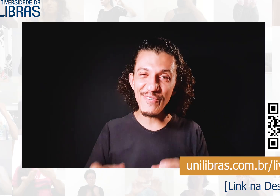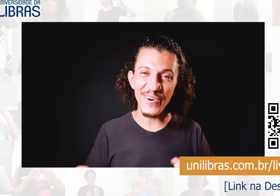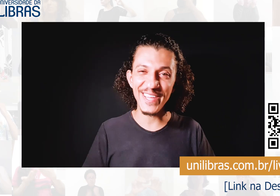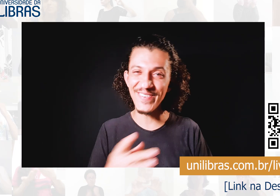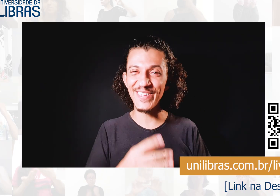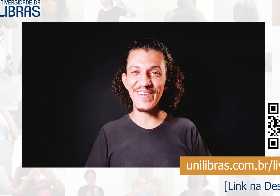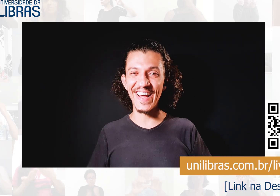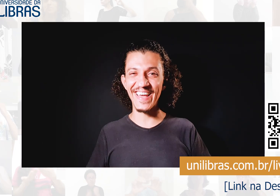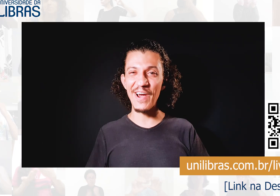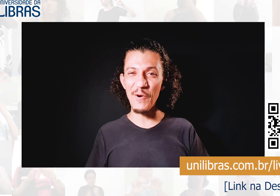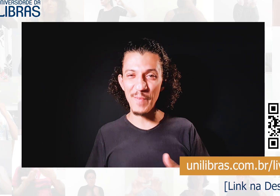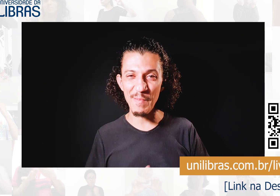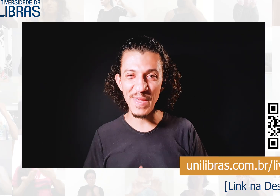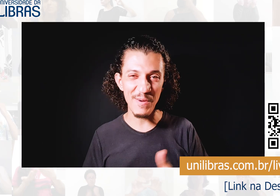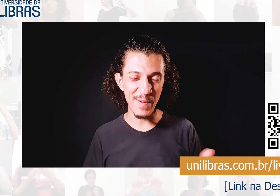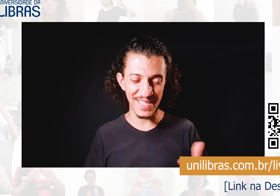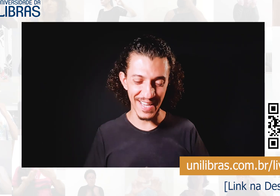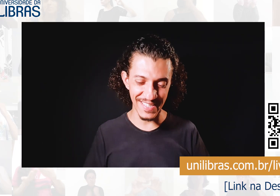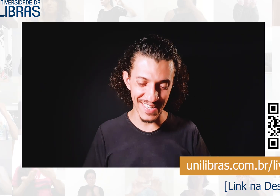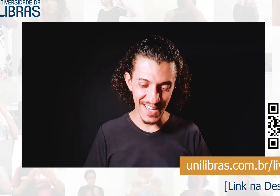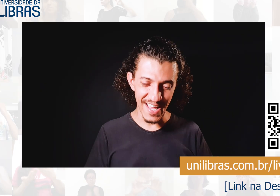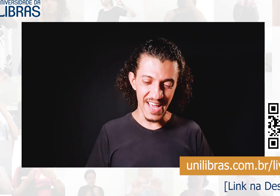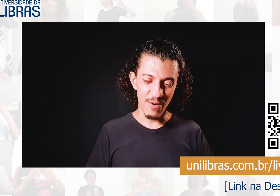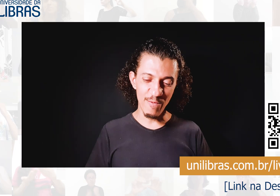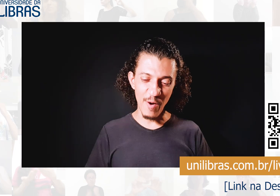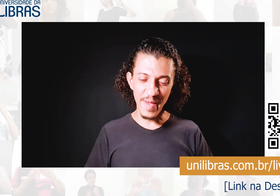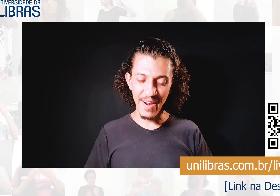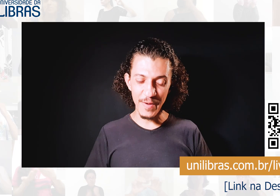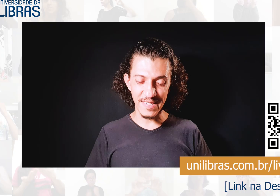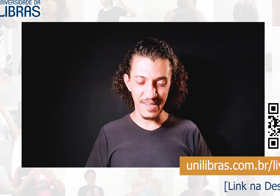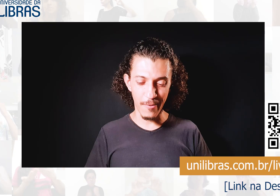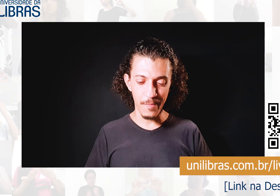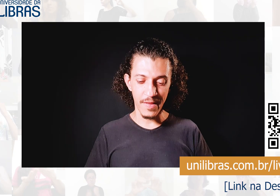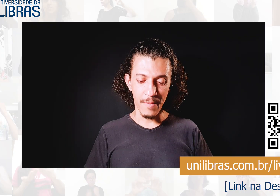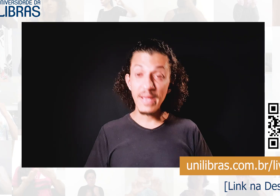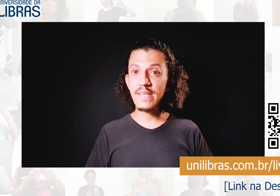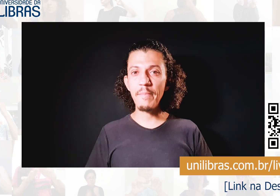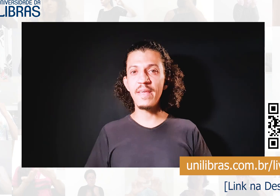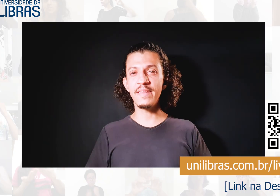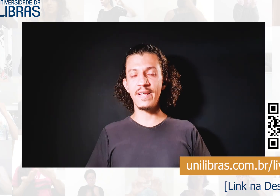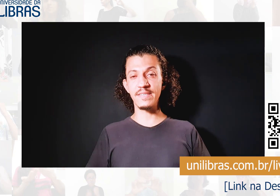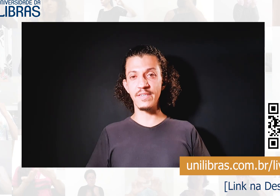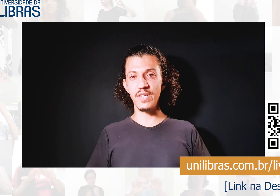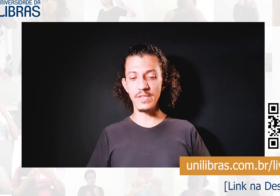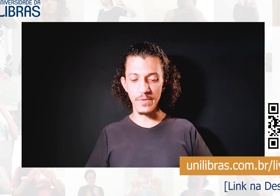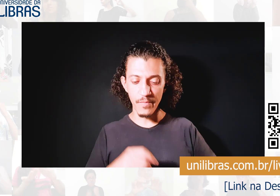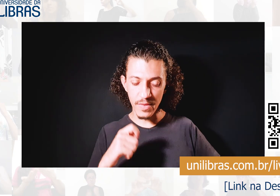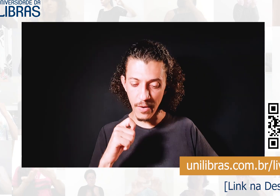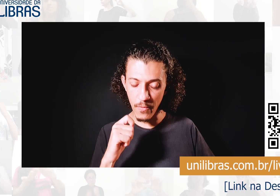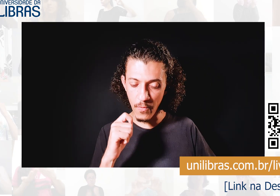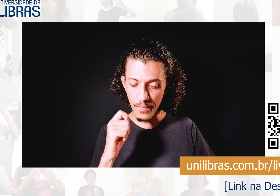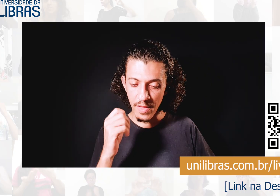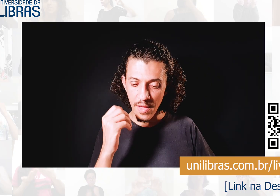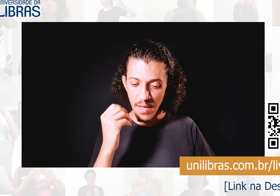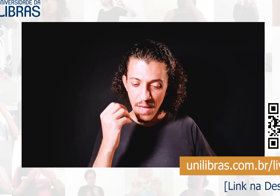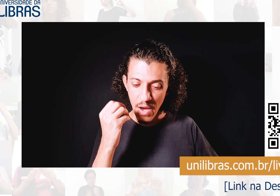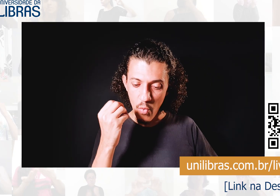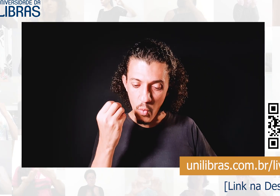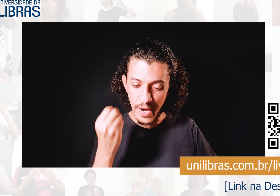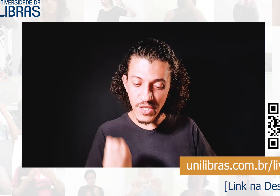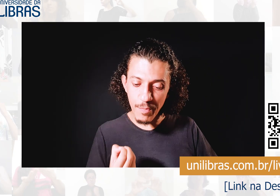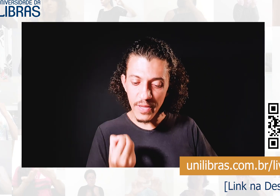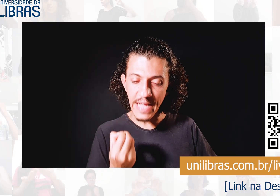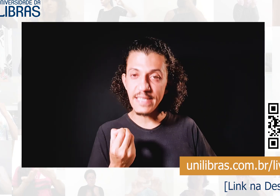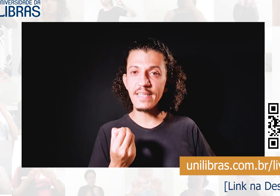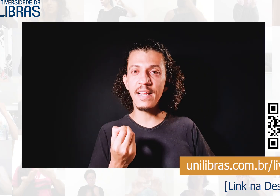papel, tirou a foto e mandou para Raquel, ou para mim, ou para a gente, conforme era a ocasião. Percebe que interessante isso? Então,